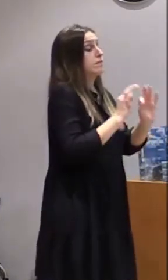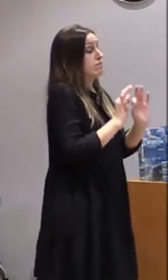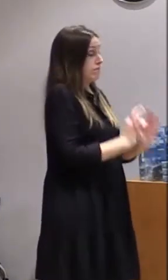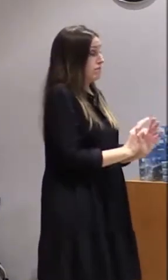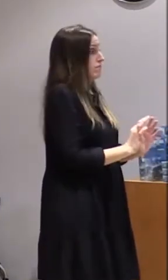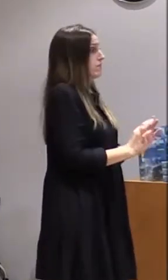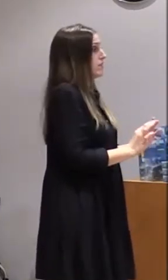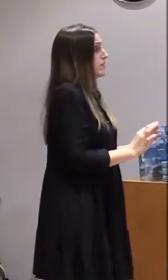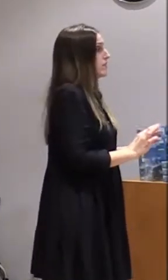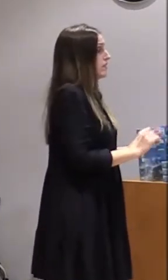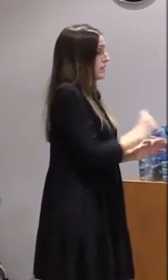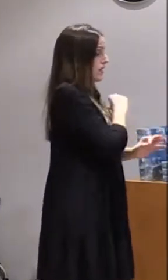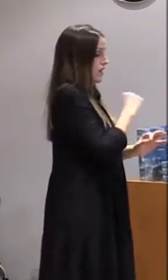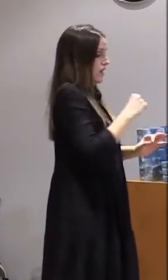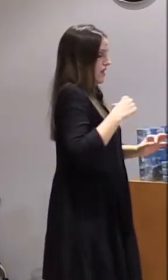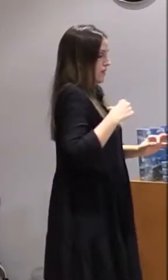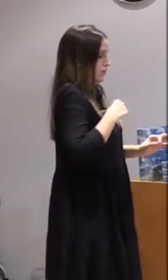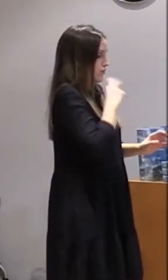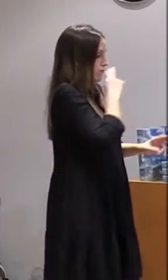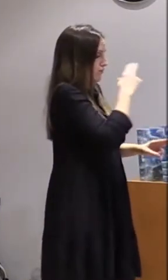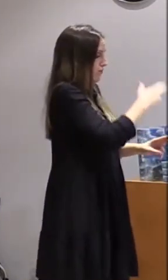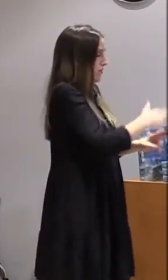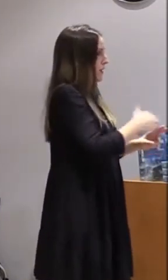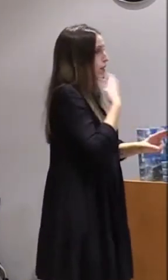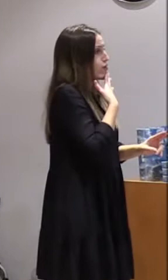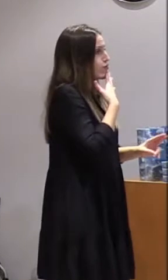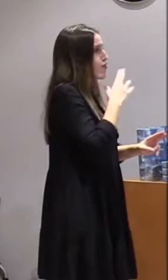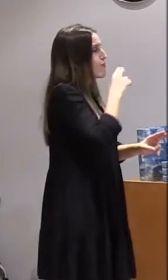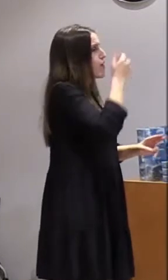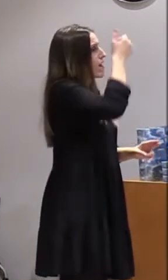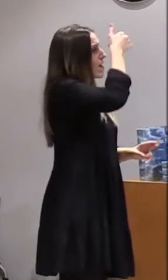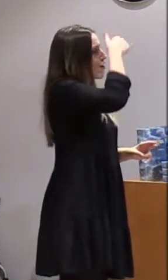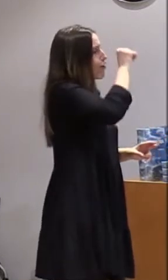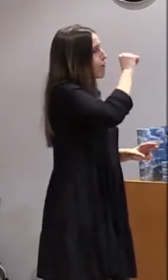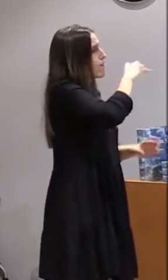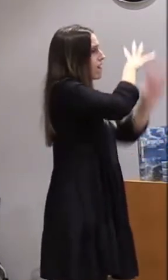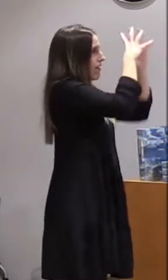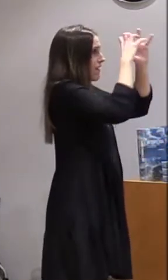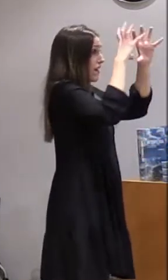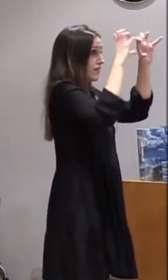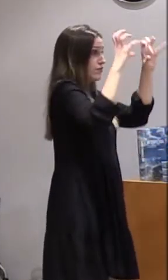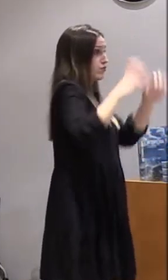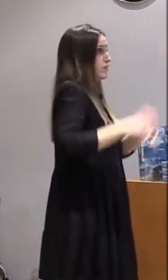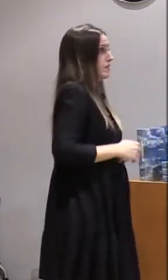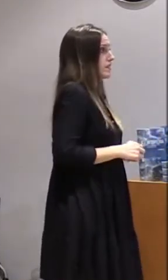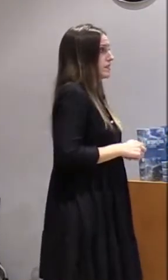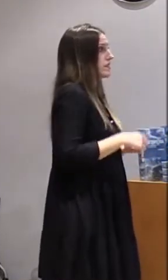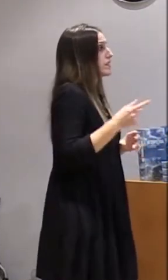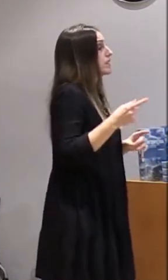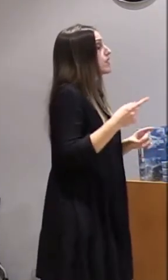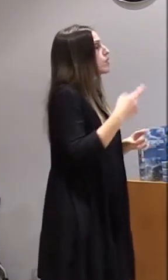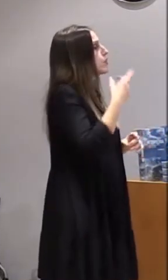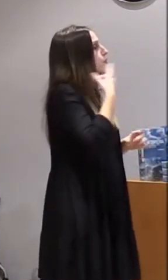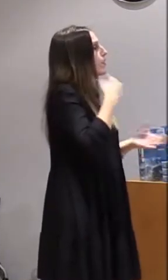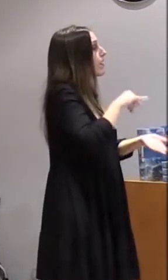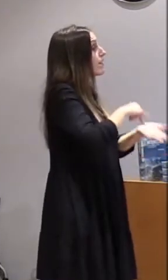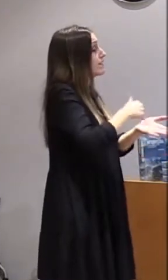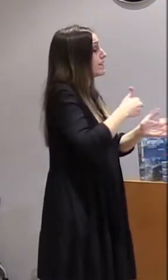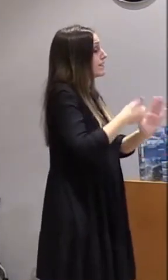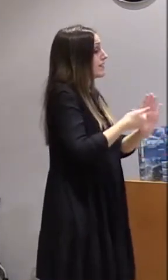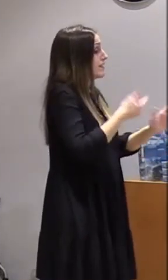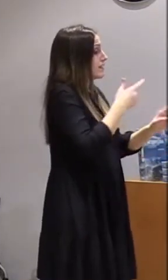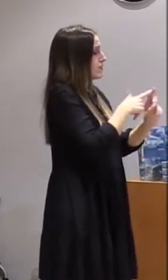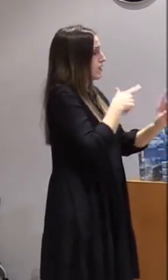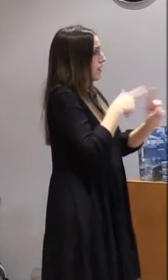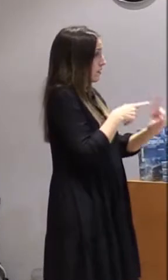Asimismo se autocalificaba o nombraba como el hombre de las nubes. Él se veía así. Y utilizó una técnica que luego, de alguna